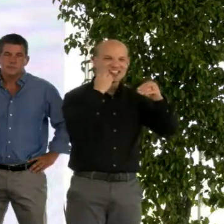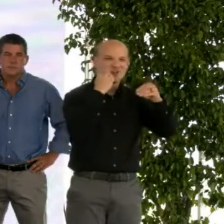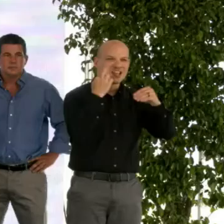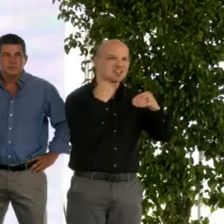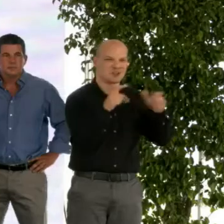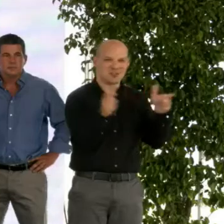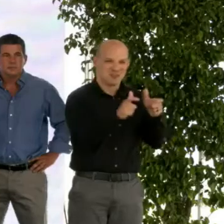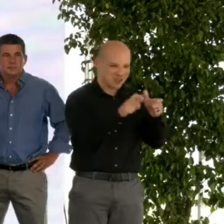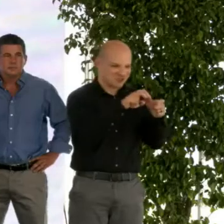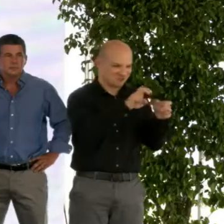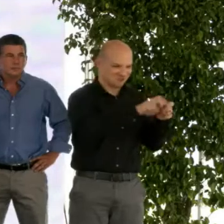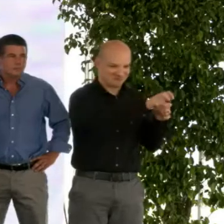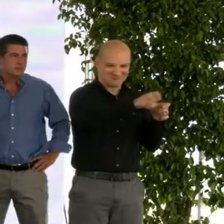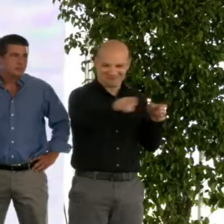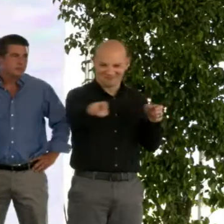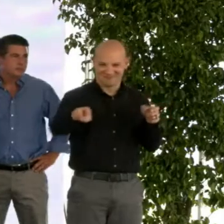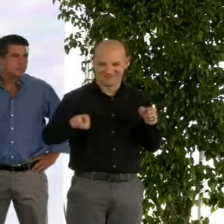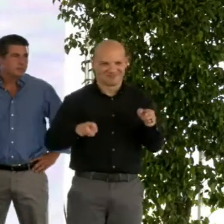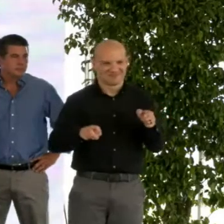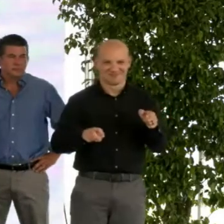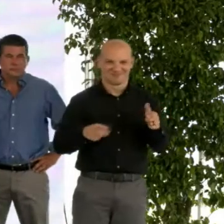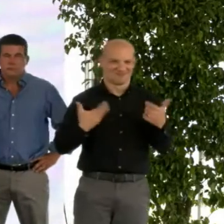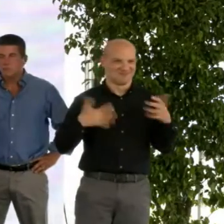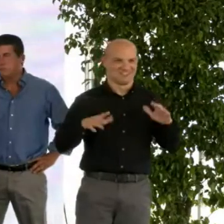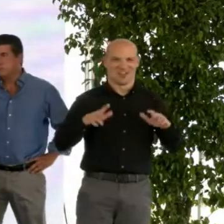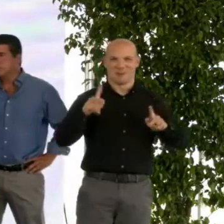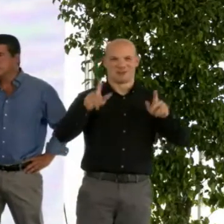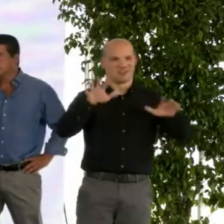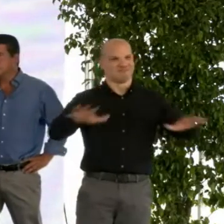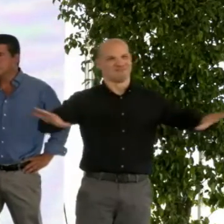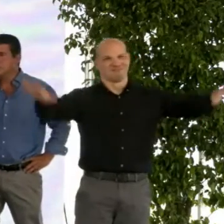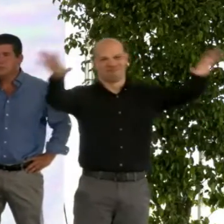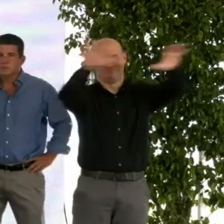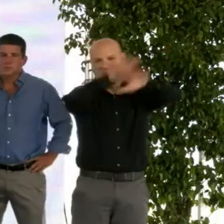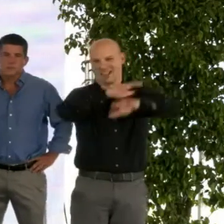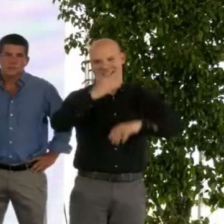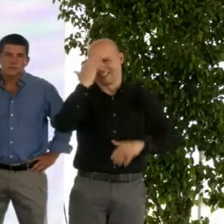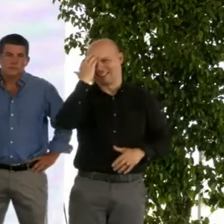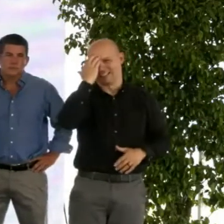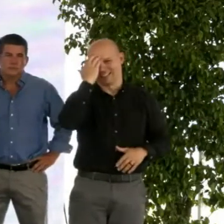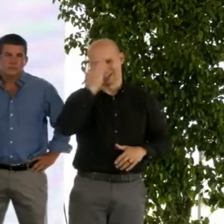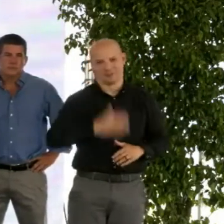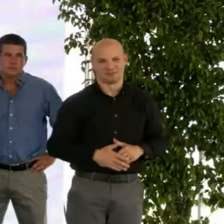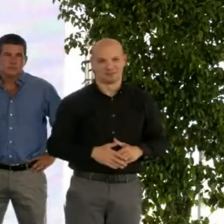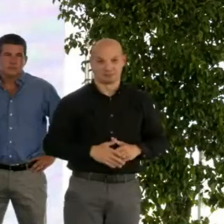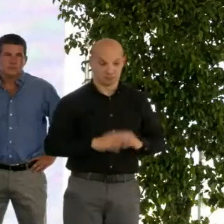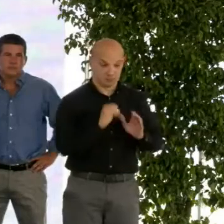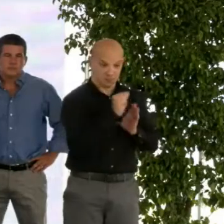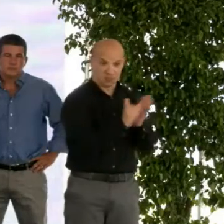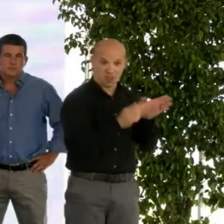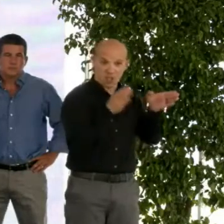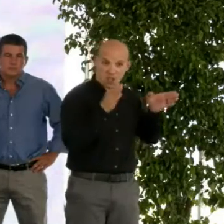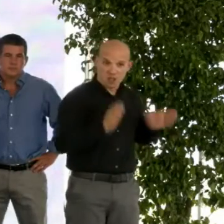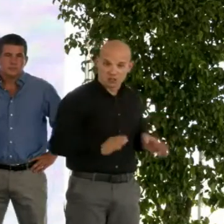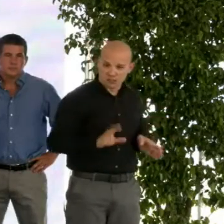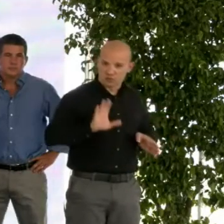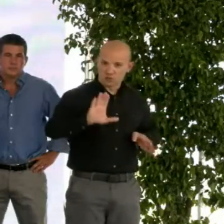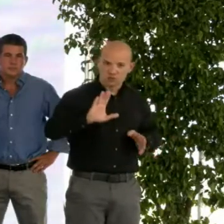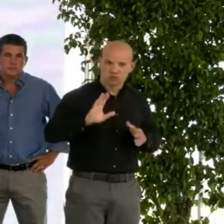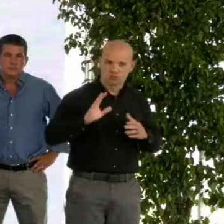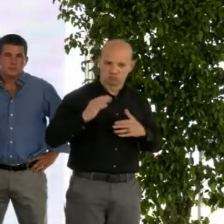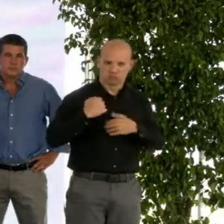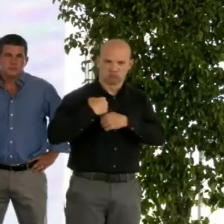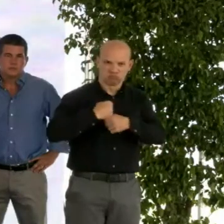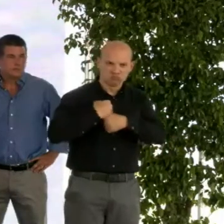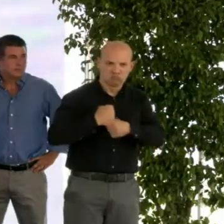Puerto Rico? Y ya eso es conocido fuera de la isla, aquí van a tener eso. Los artesanos nuestros van a poder exponer sus productos, entre